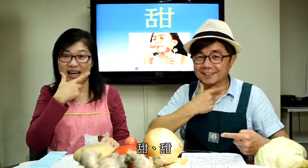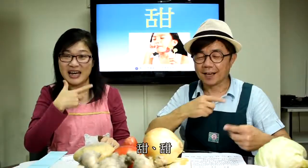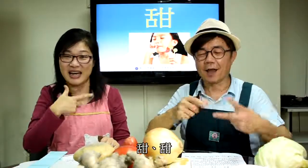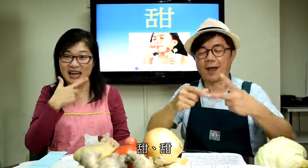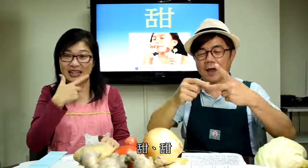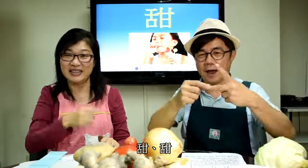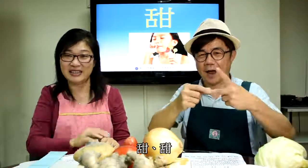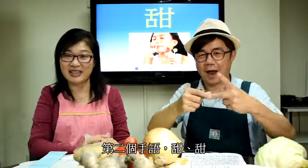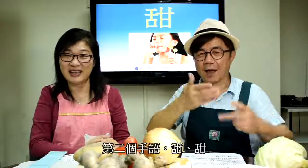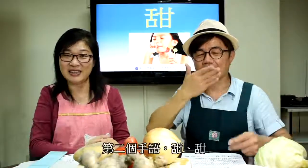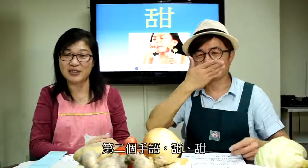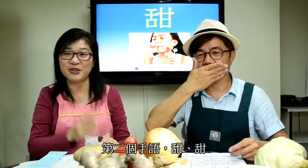甜，第二个手语